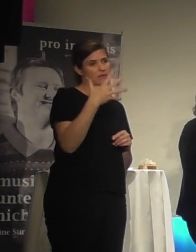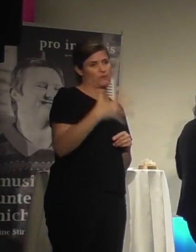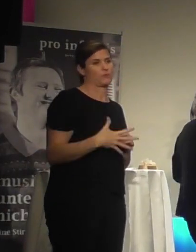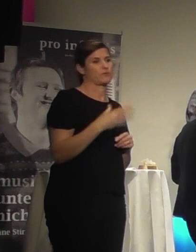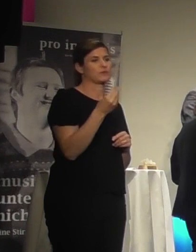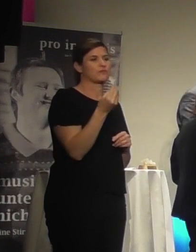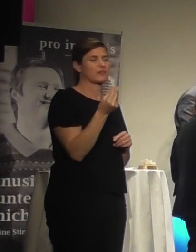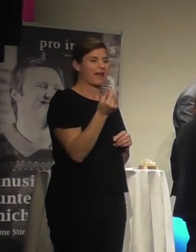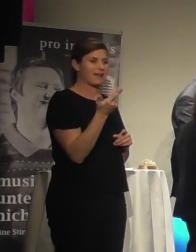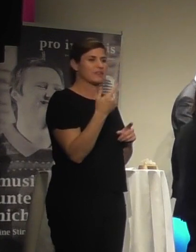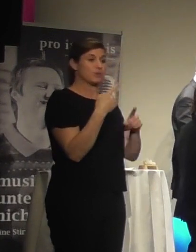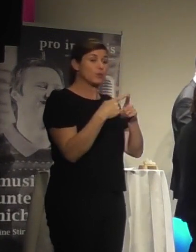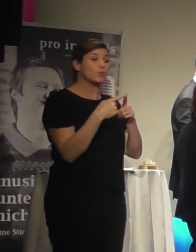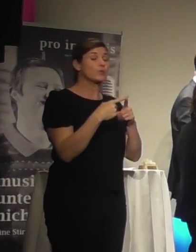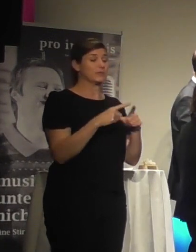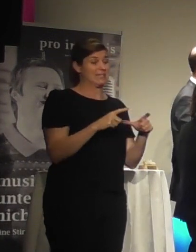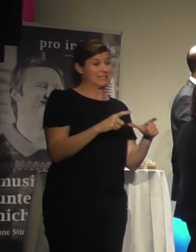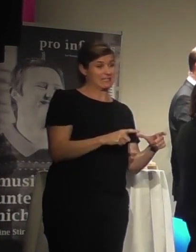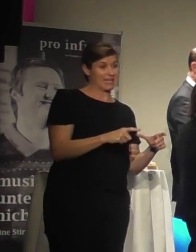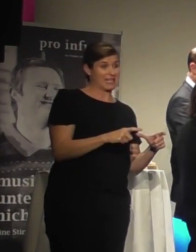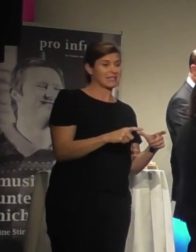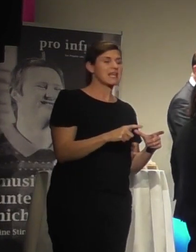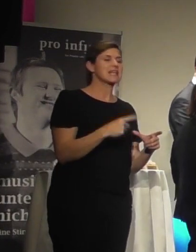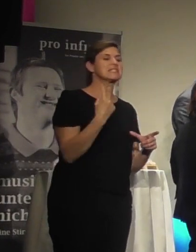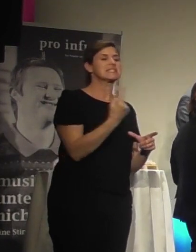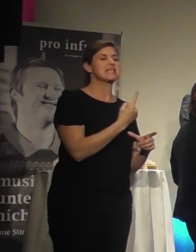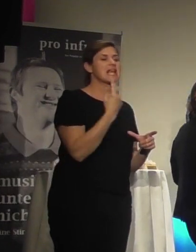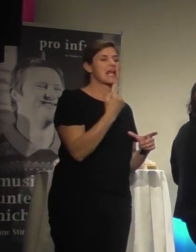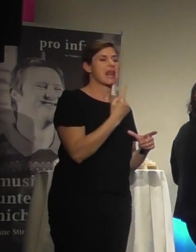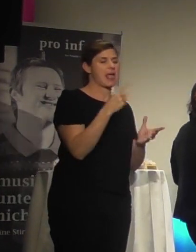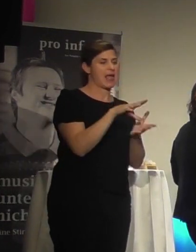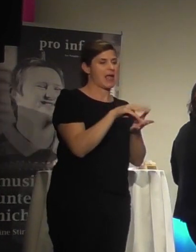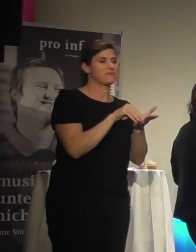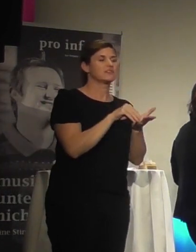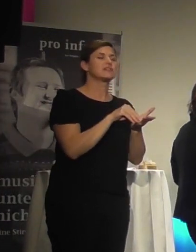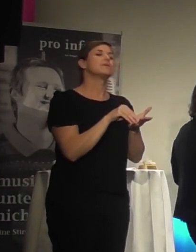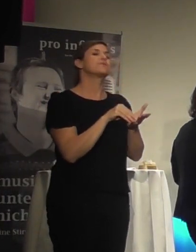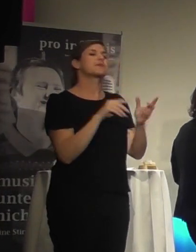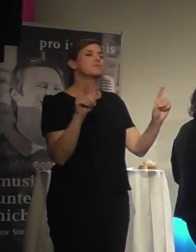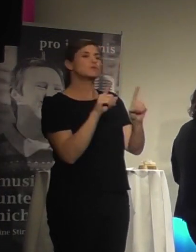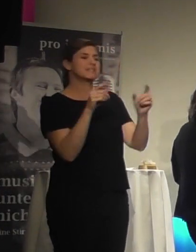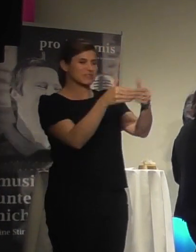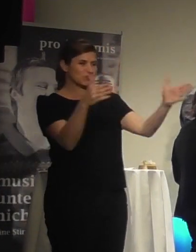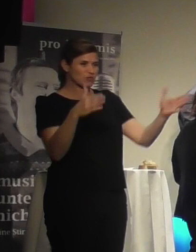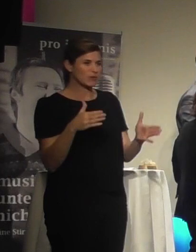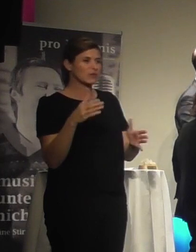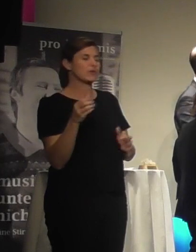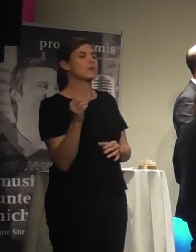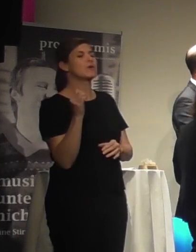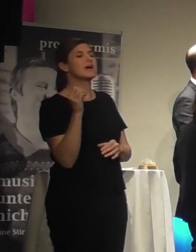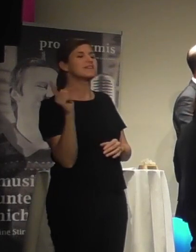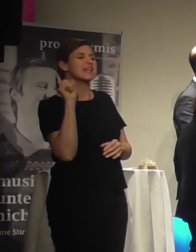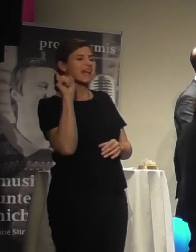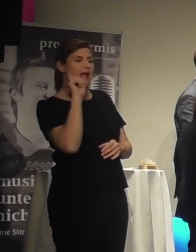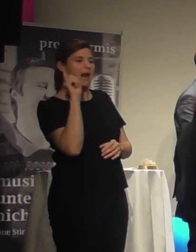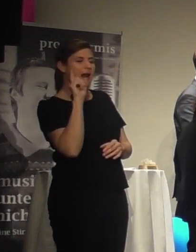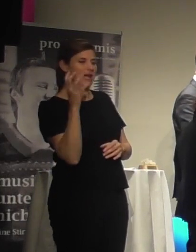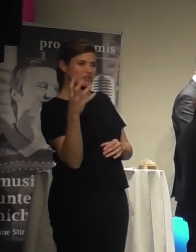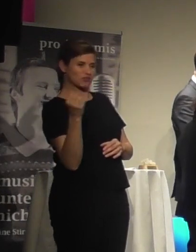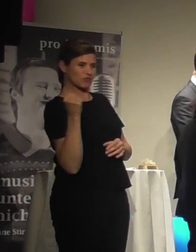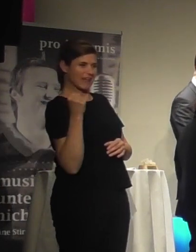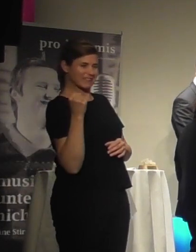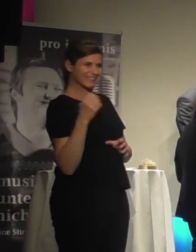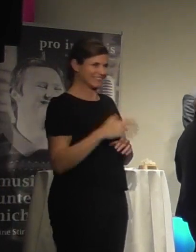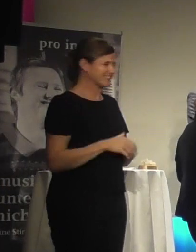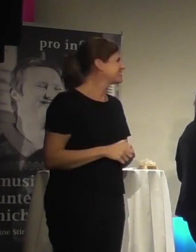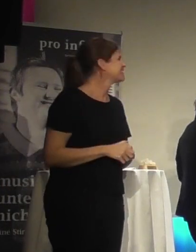eine CD-Singleaufnahme im Musikstudio Klangstark in Kur. Nico hat ja gesagt, es sei noch nichts geplant.